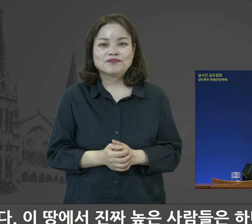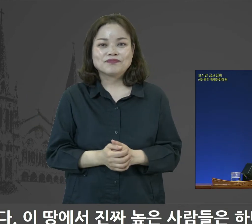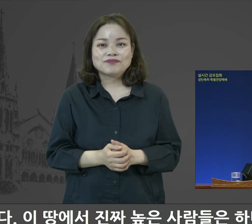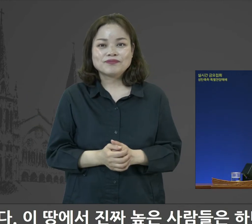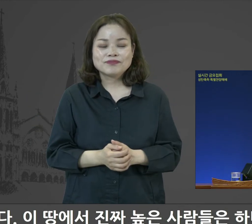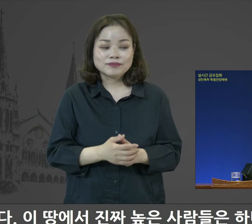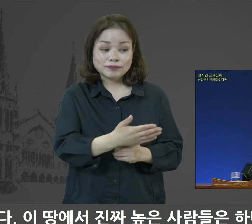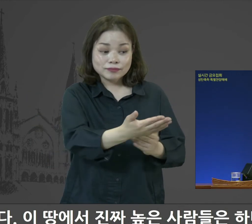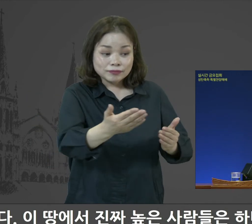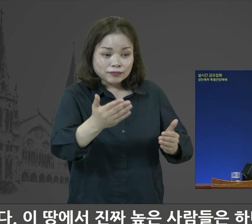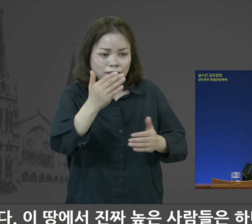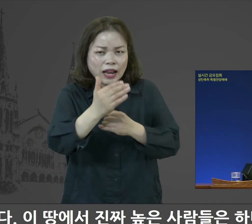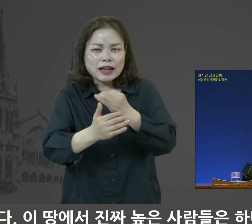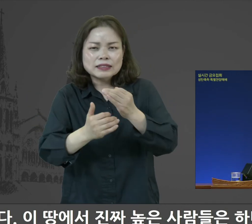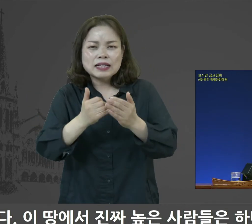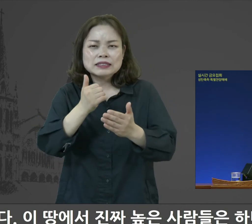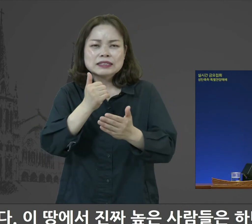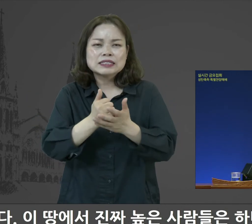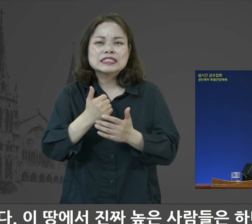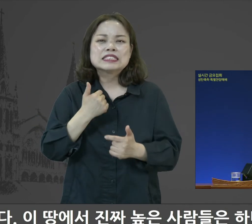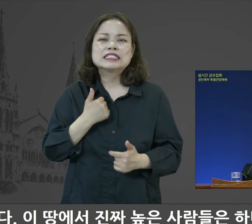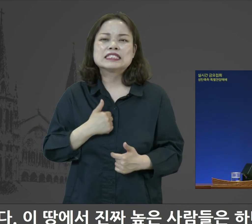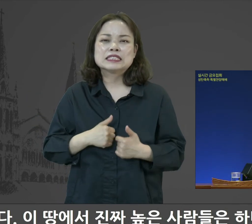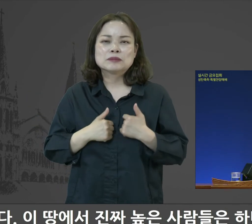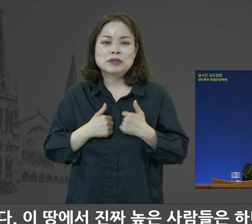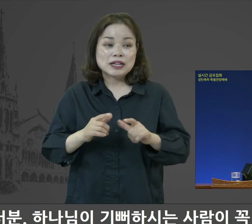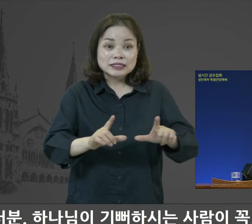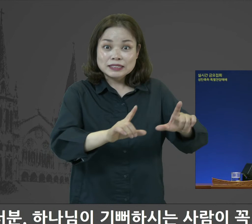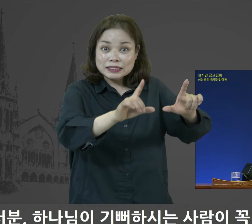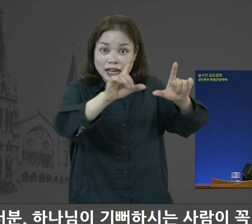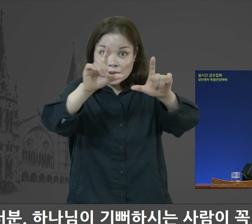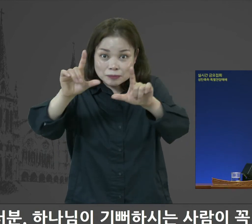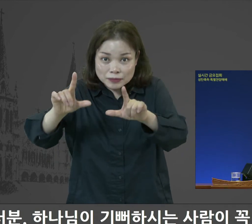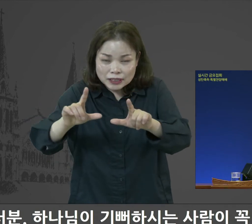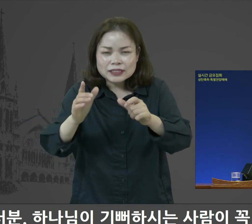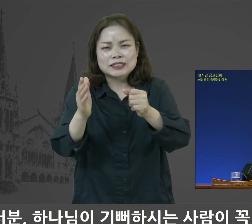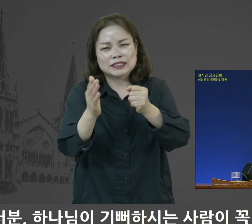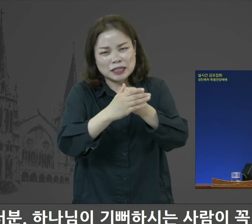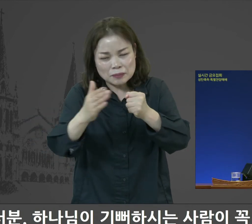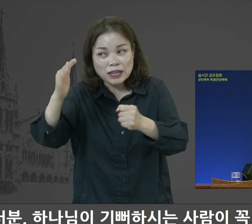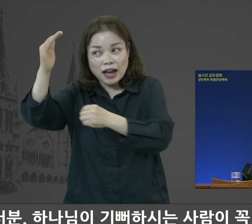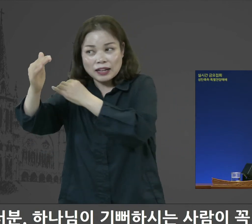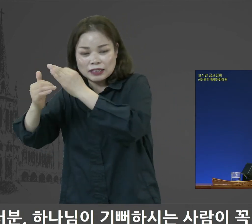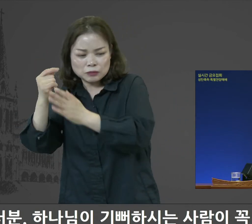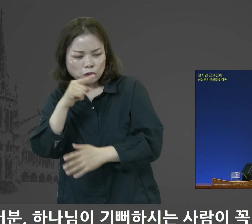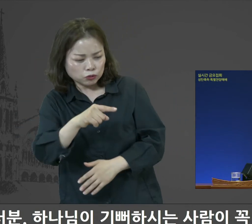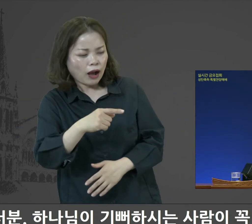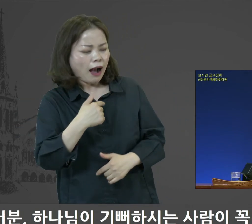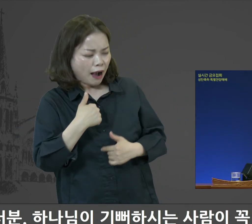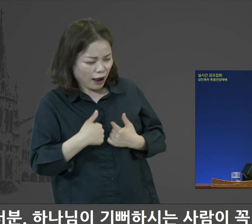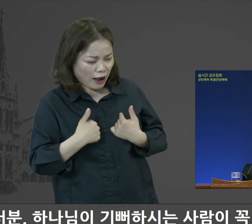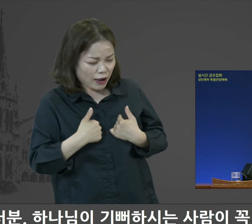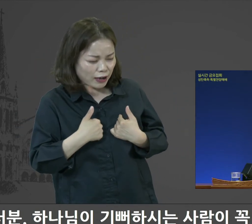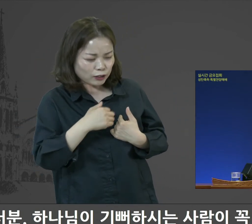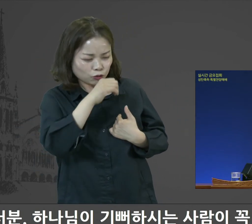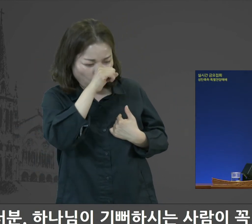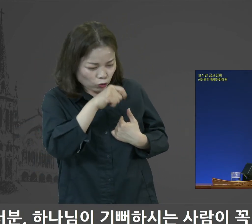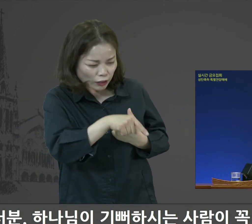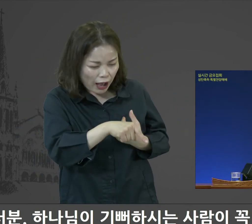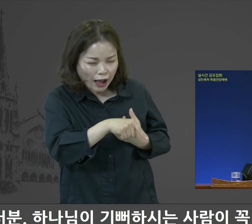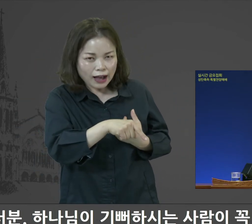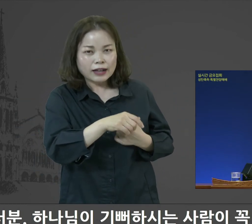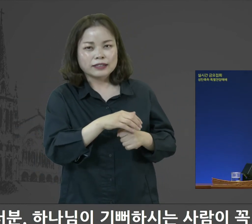그분들이 하나님을 기뻐하는 삶을 살기 때문에 하나님이 기뻐하시는 바로 그